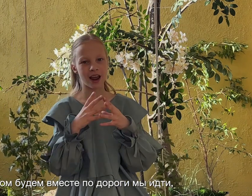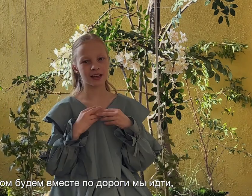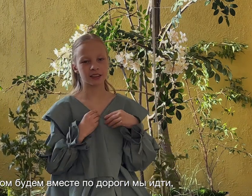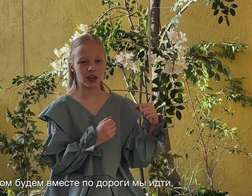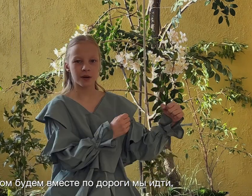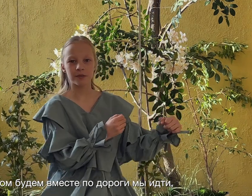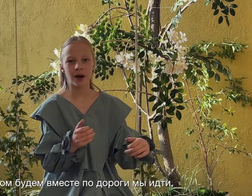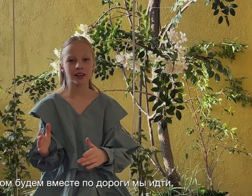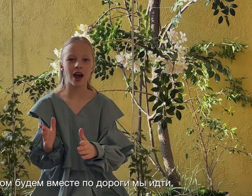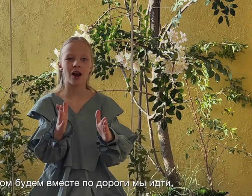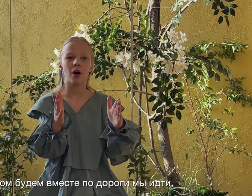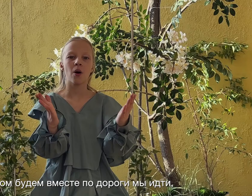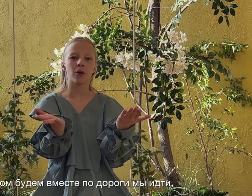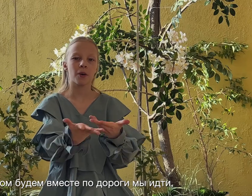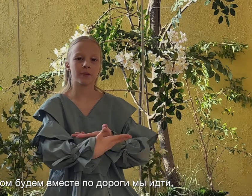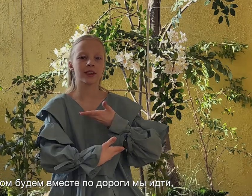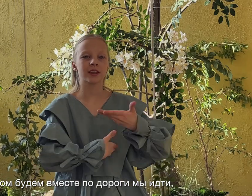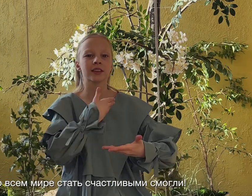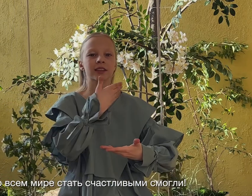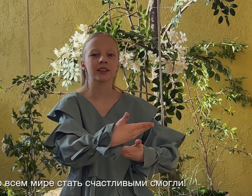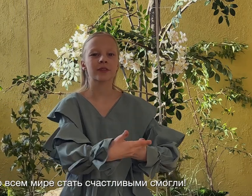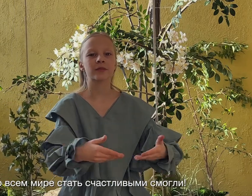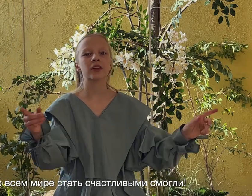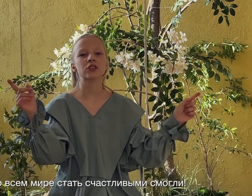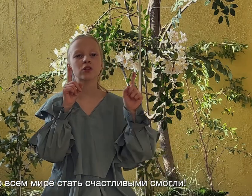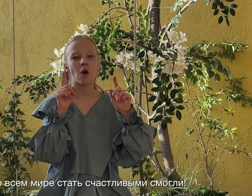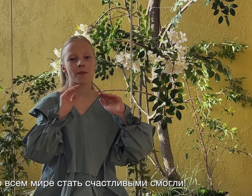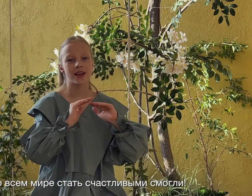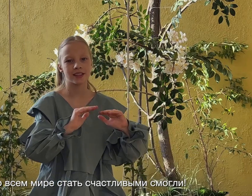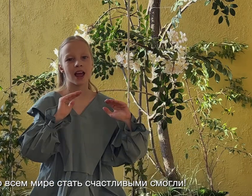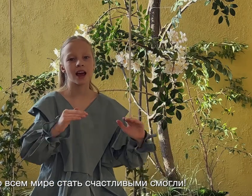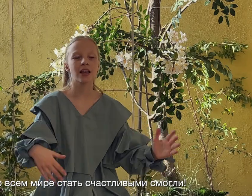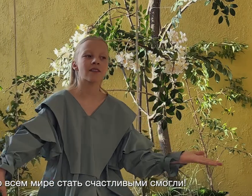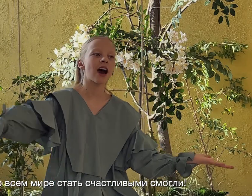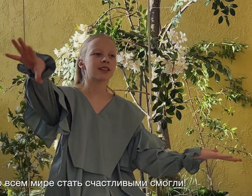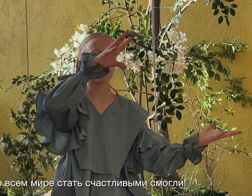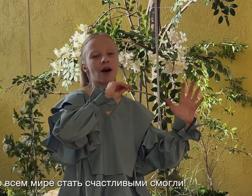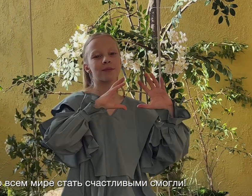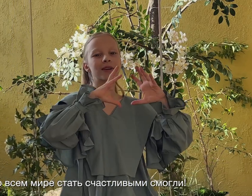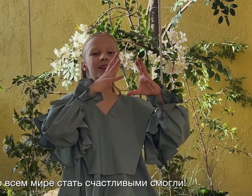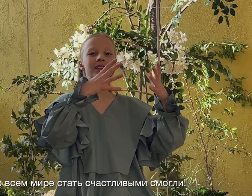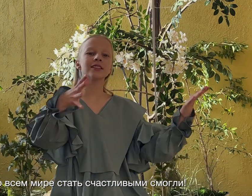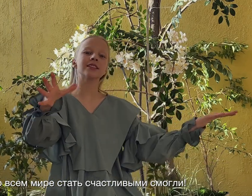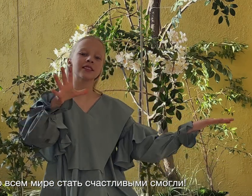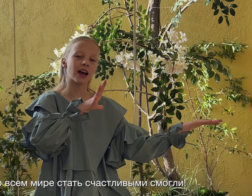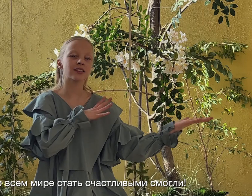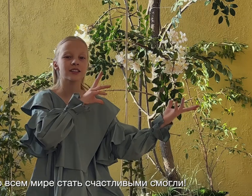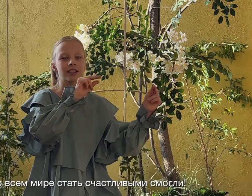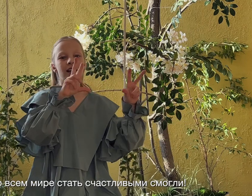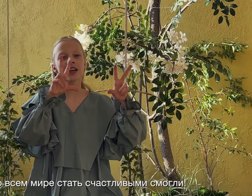вместе по дороге мы идти, чтобы дети во всем мире стать